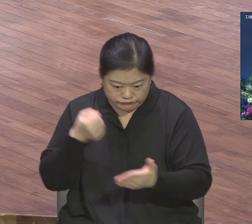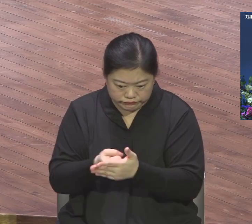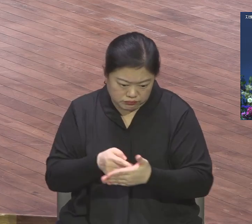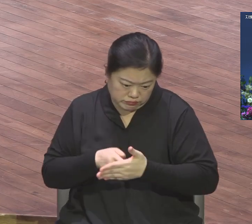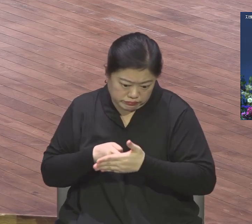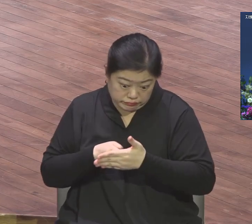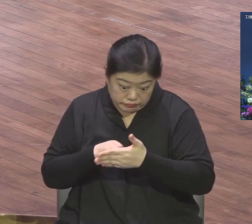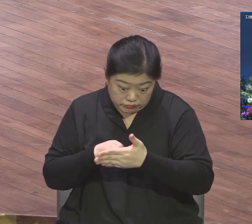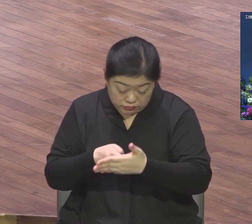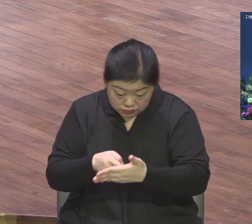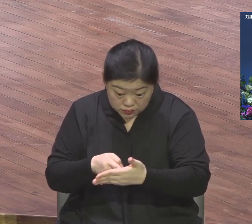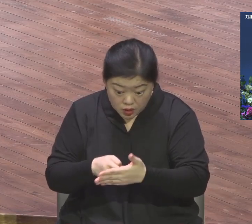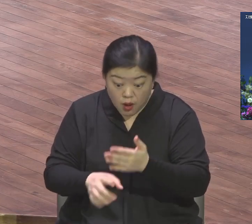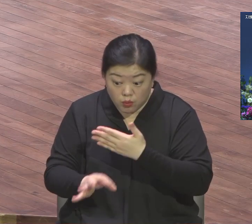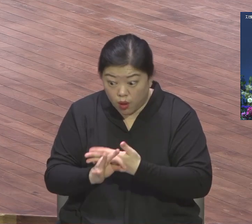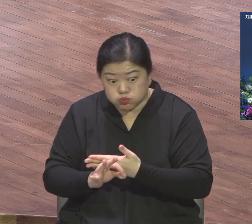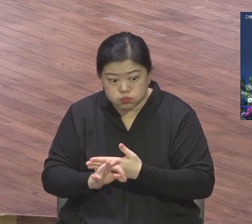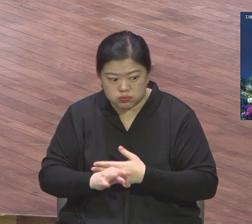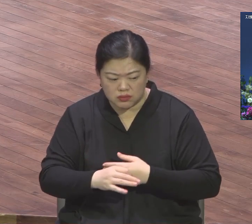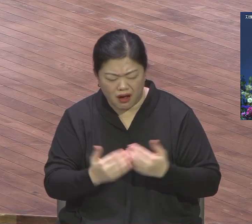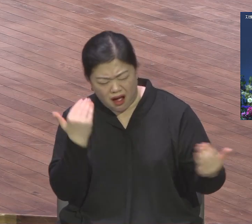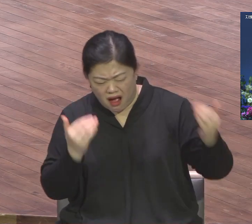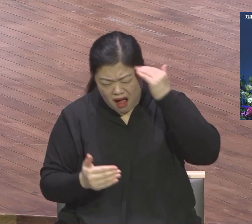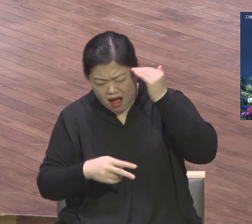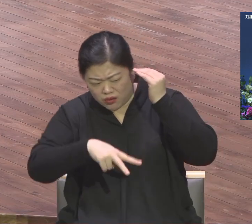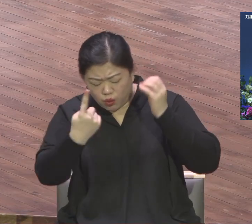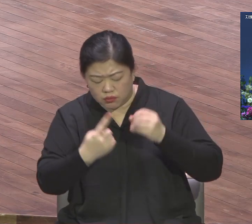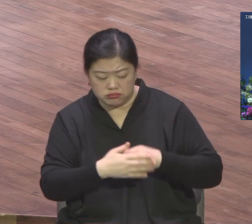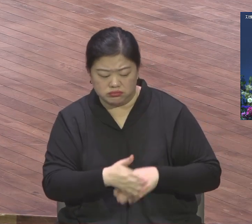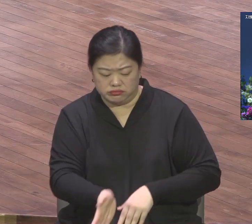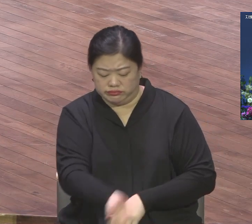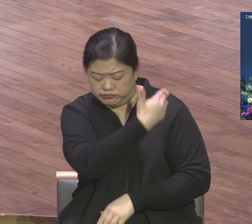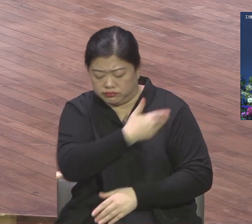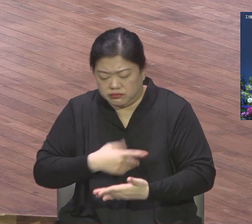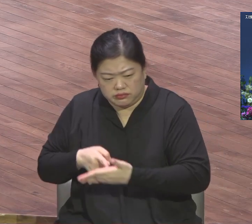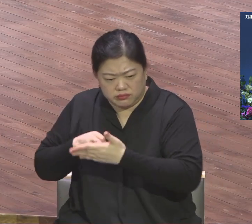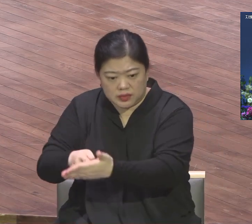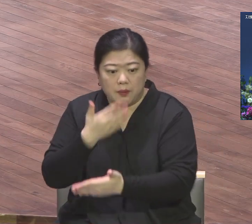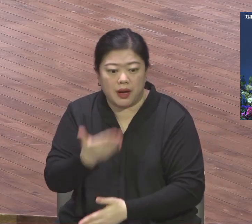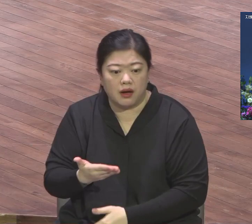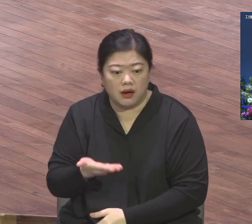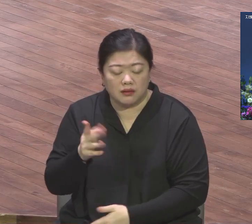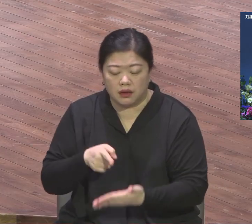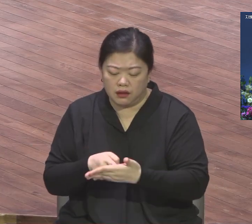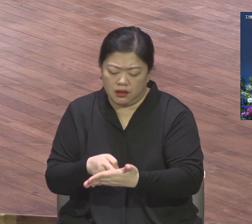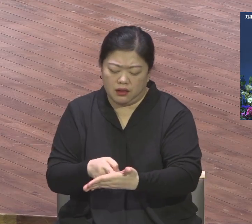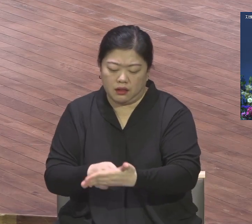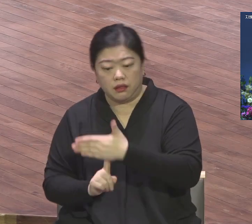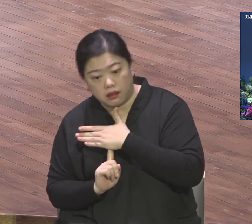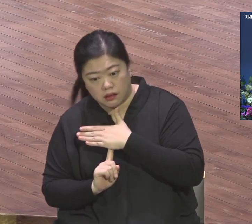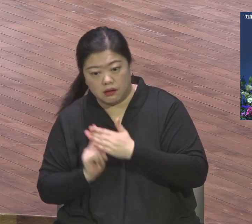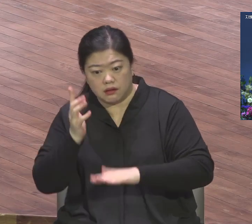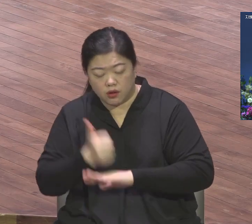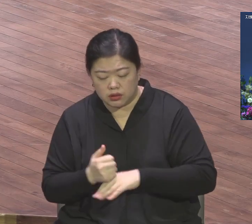마음을 나쁜 마음 먹으면 나쁜 일이 생기잖아요. 나쁜 짓을 하잖아요. 마음을 지켜라.